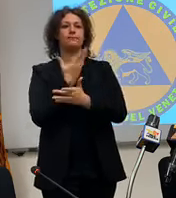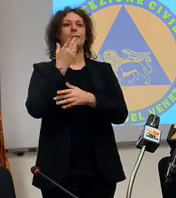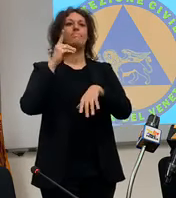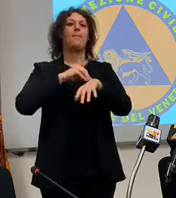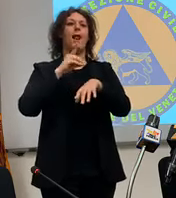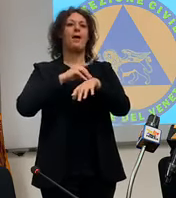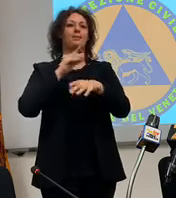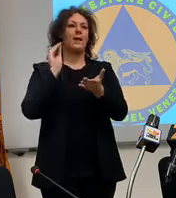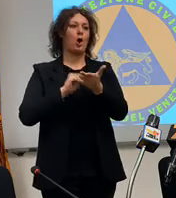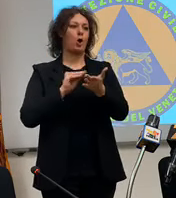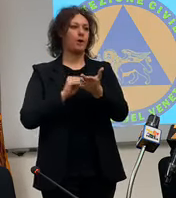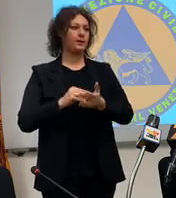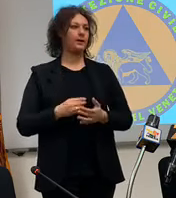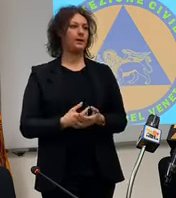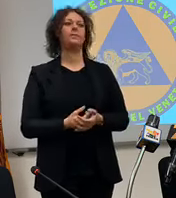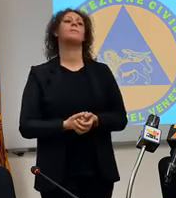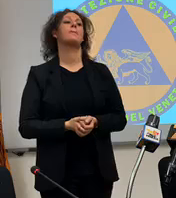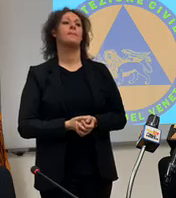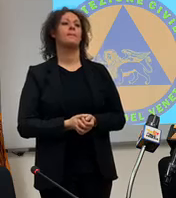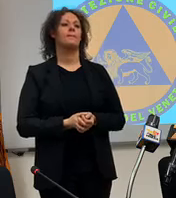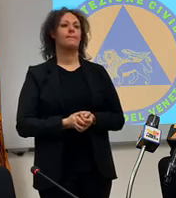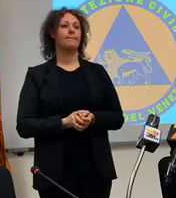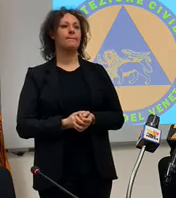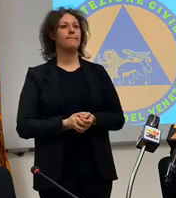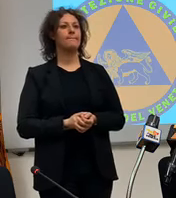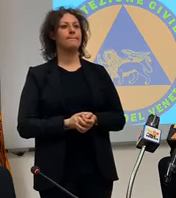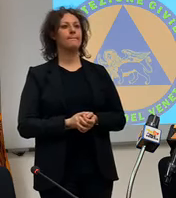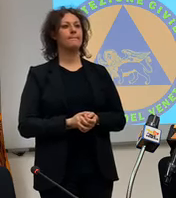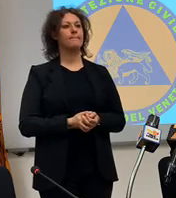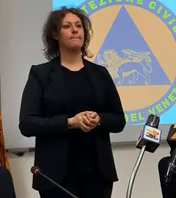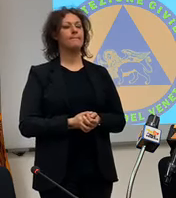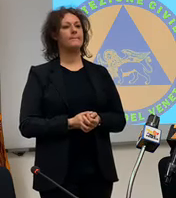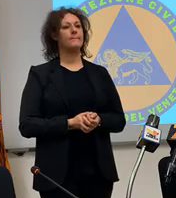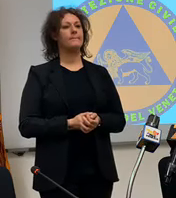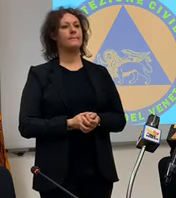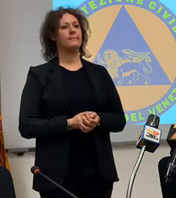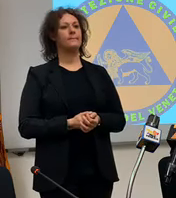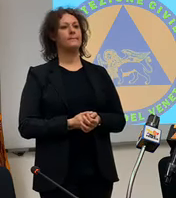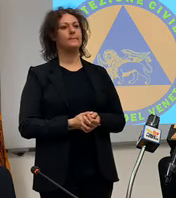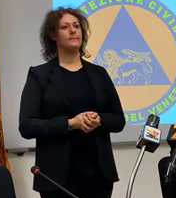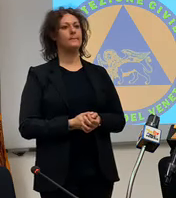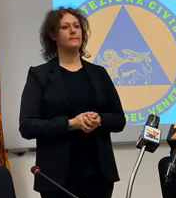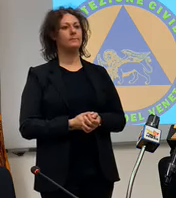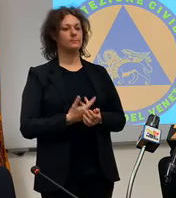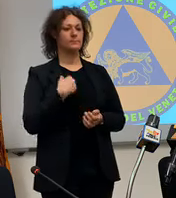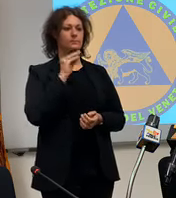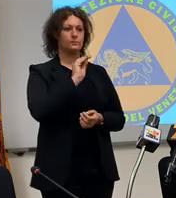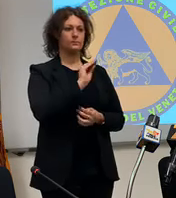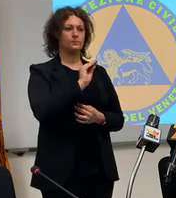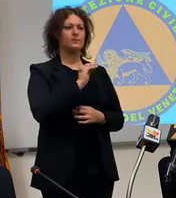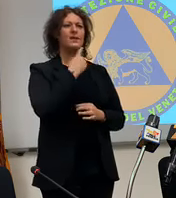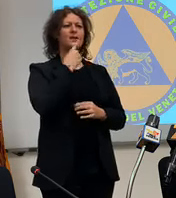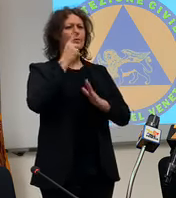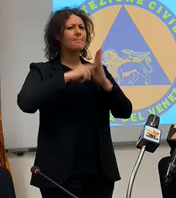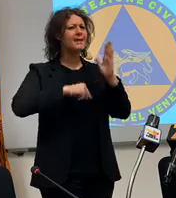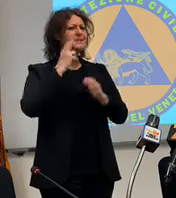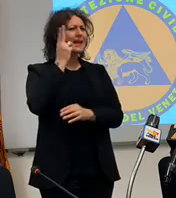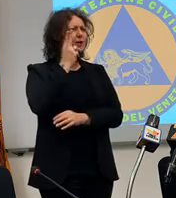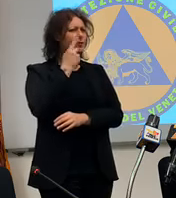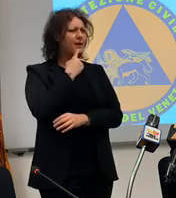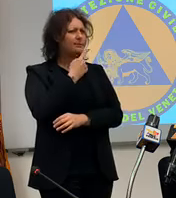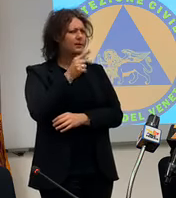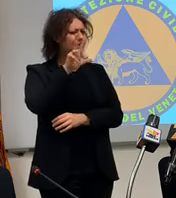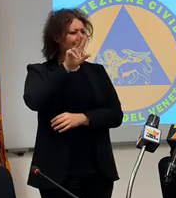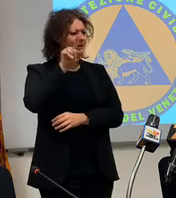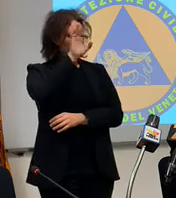giacomuzzo Buongiorno dottoressa volevo chiederle una cosa che il il dato di novembre era